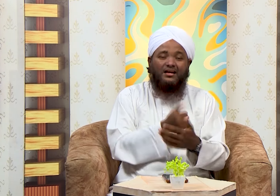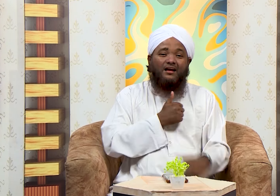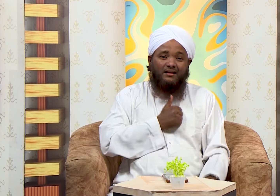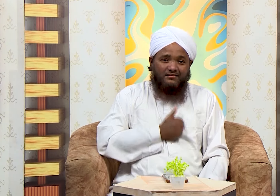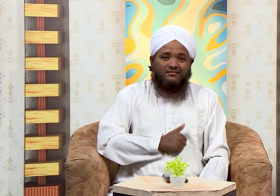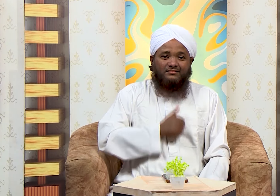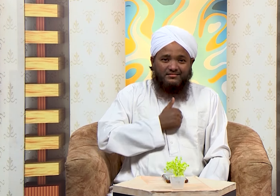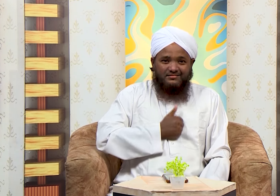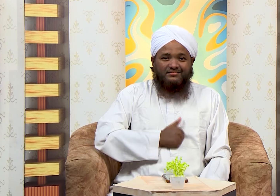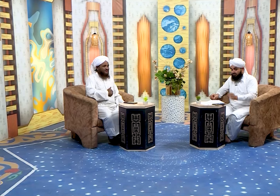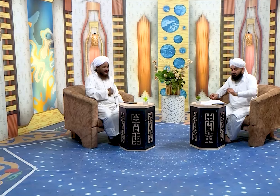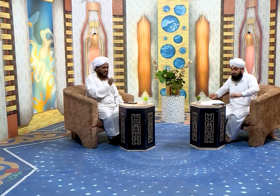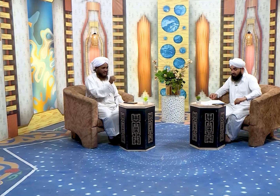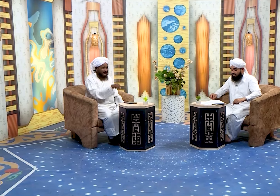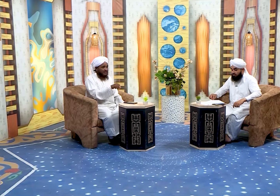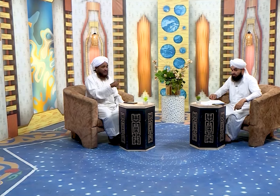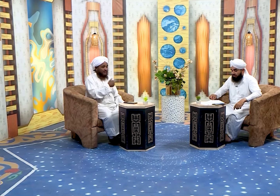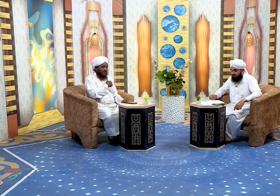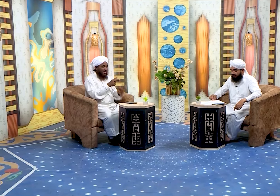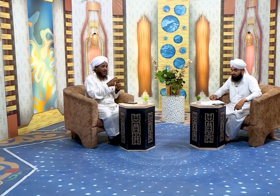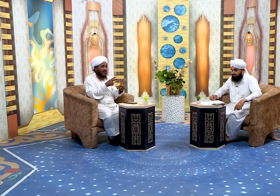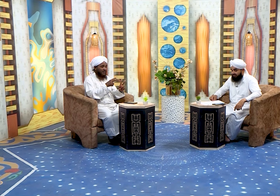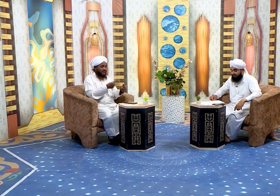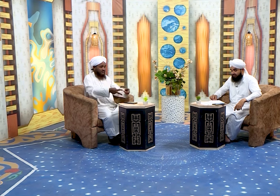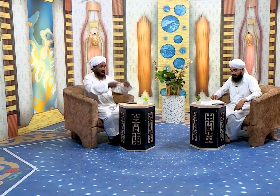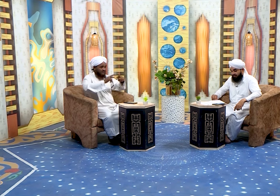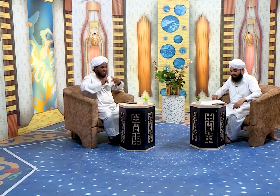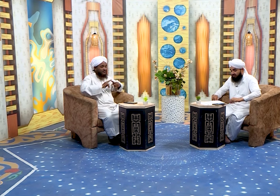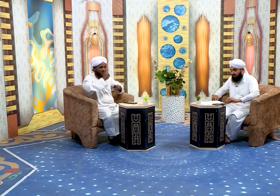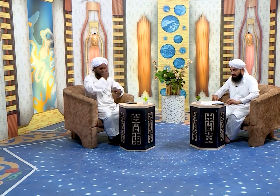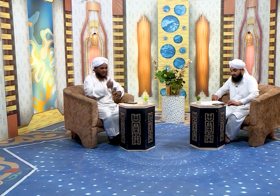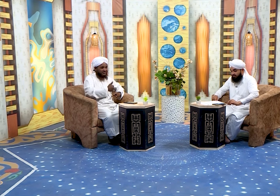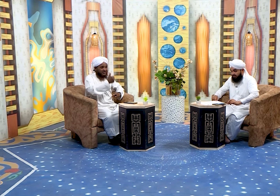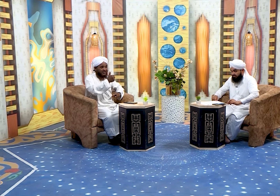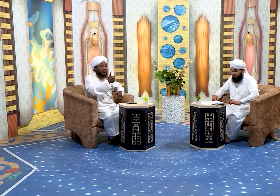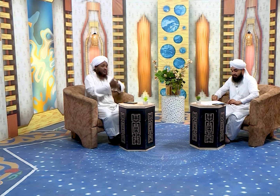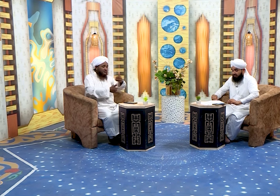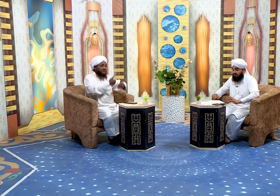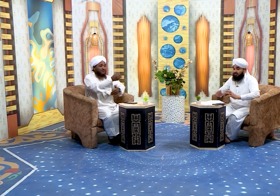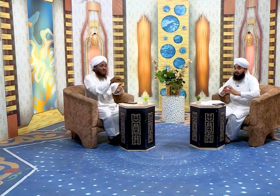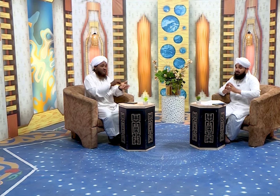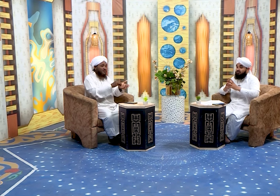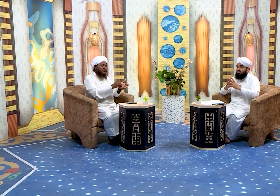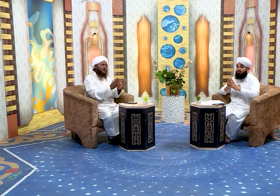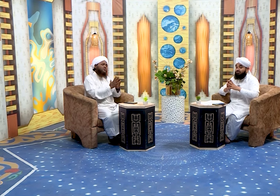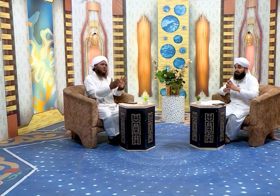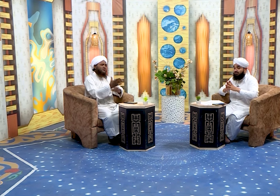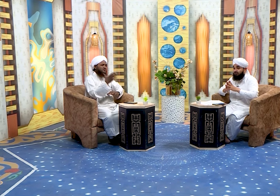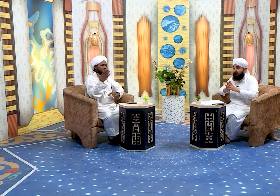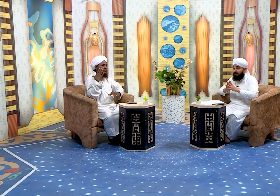پیدا کریں کہ اس طرح انشاءاللہ بہترین نتائج ہمارے سامنے آئیں گے کہ جب ہم برداشت کرتے